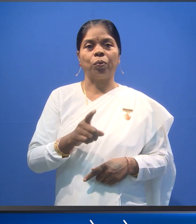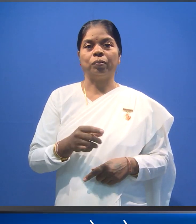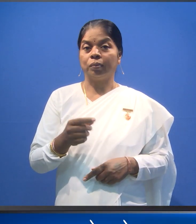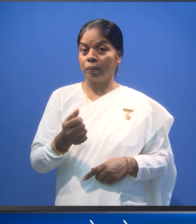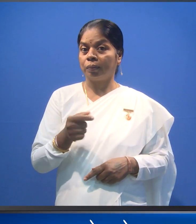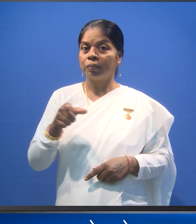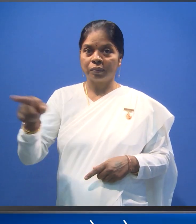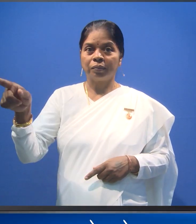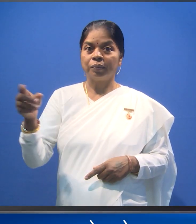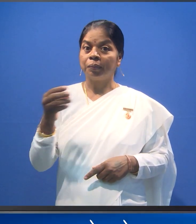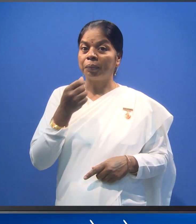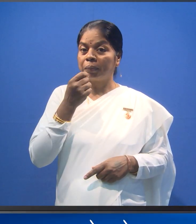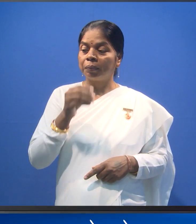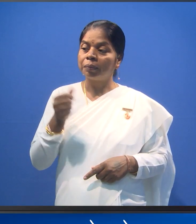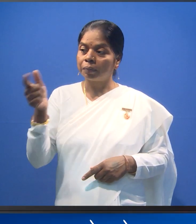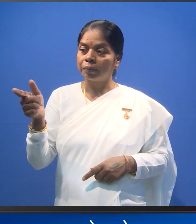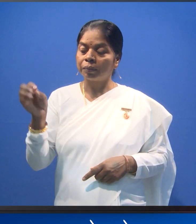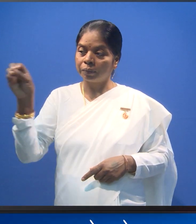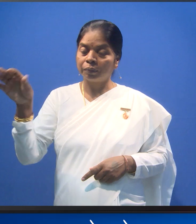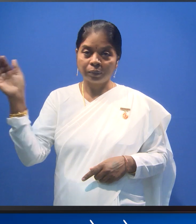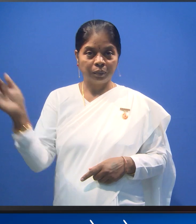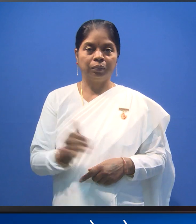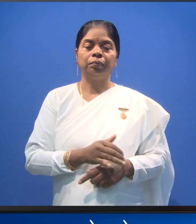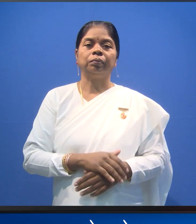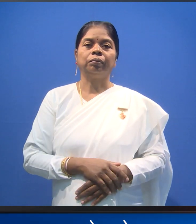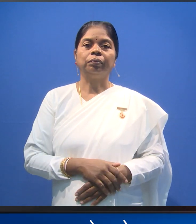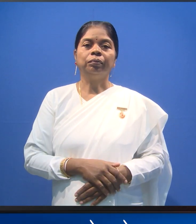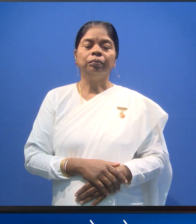लगेच जाऊन मिठाचे पैसे देऊन ये.